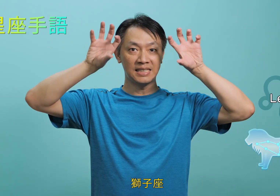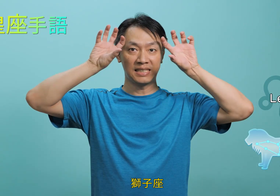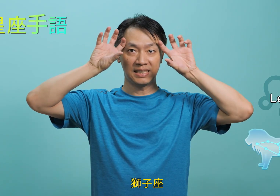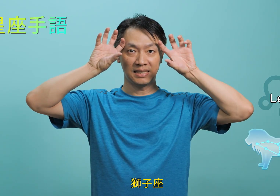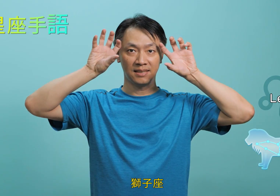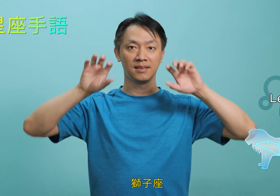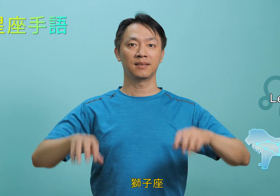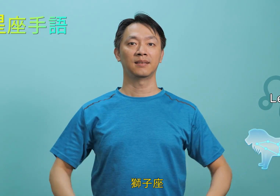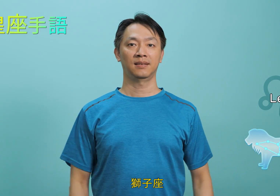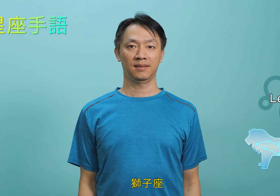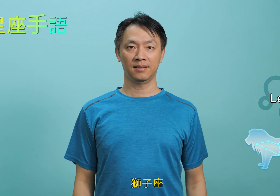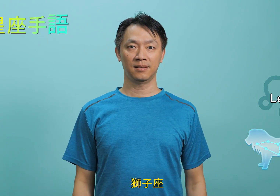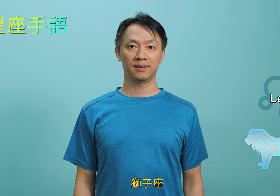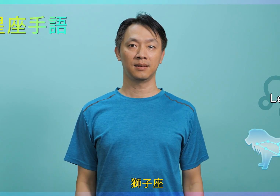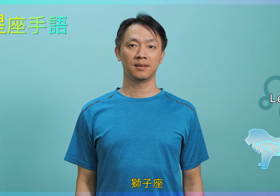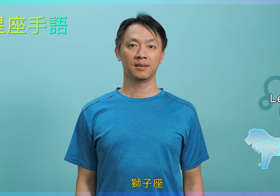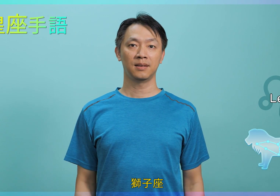狮子座，